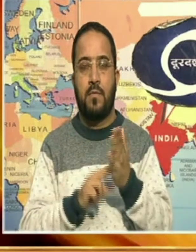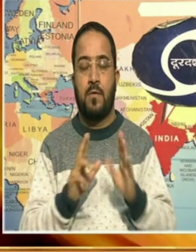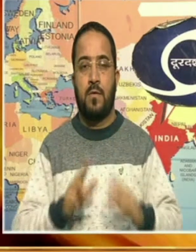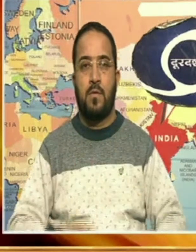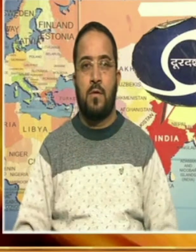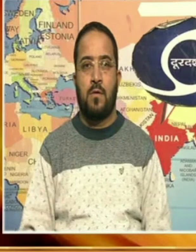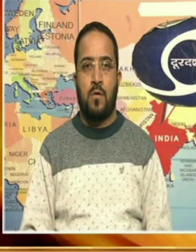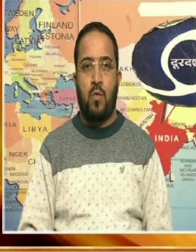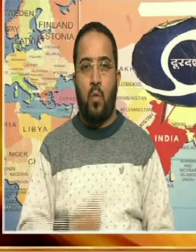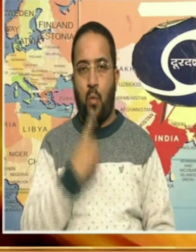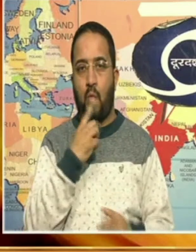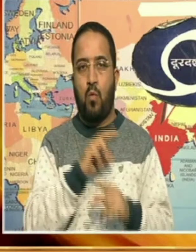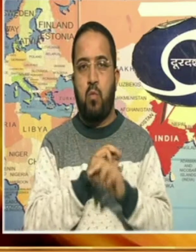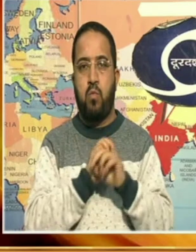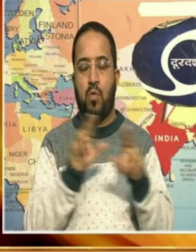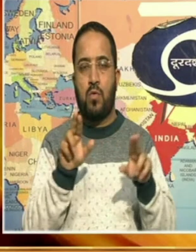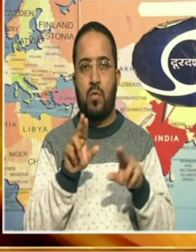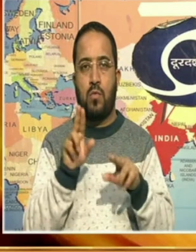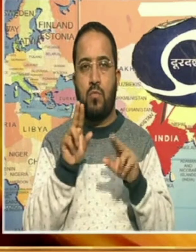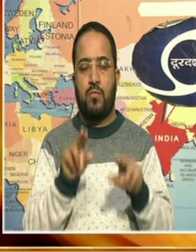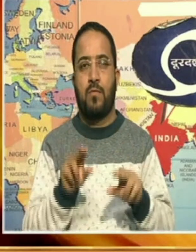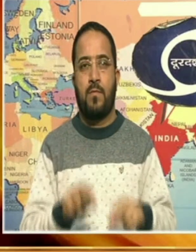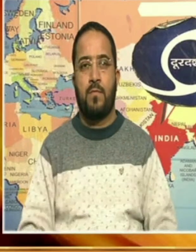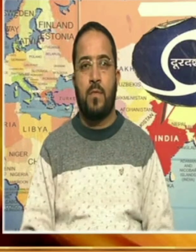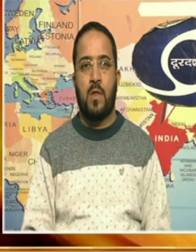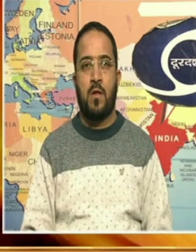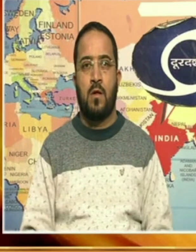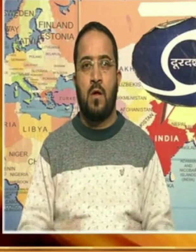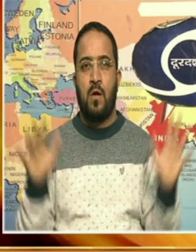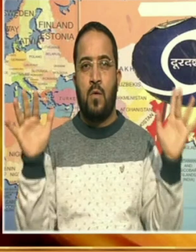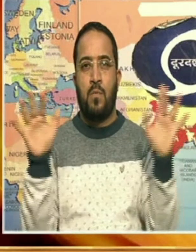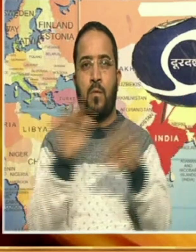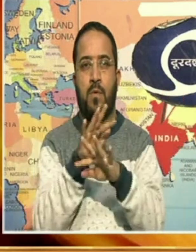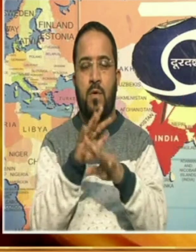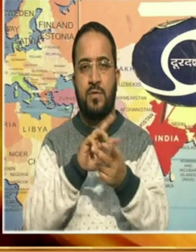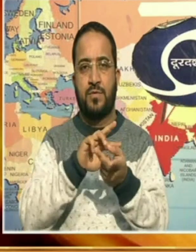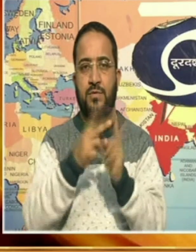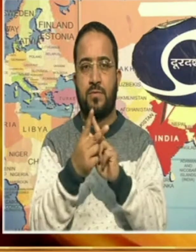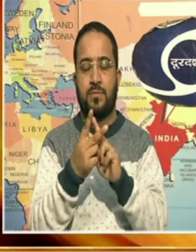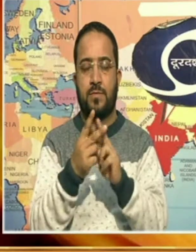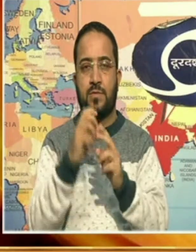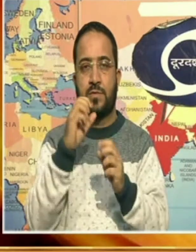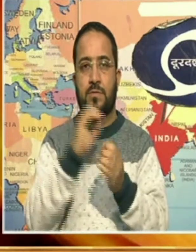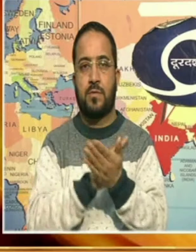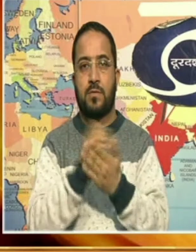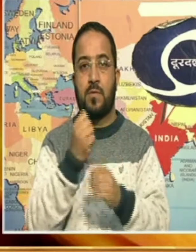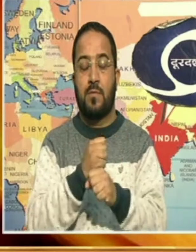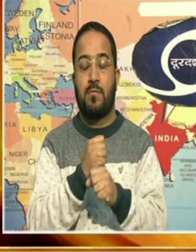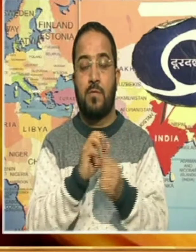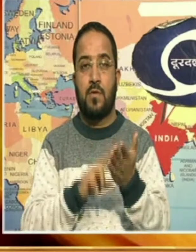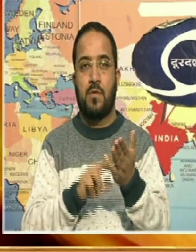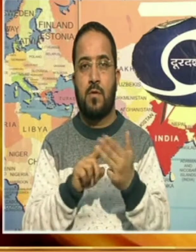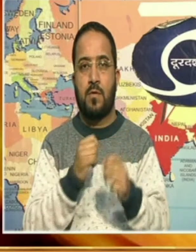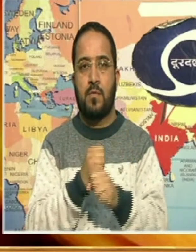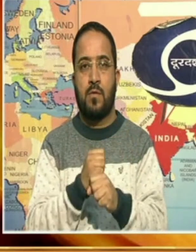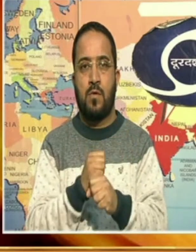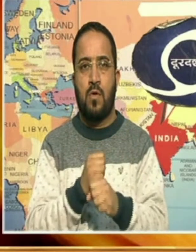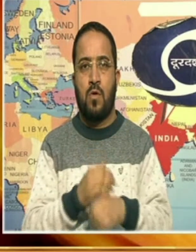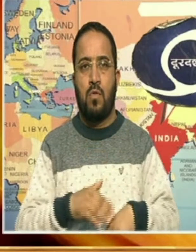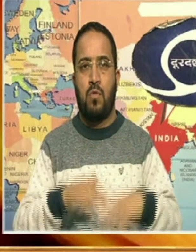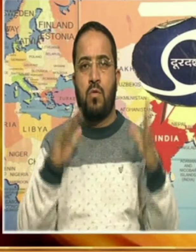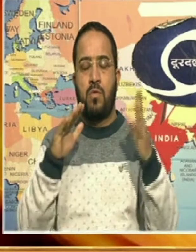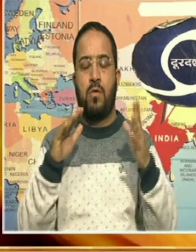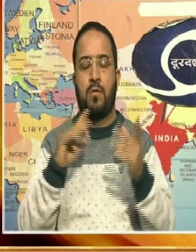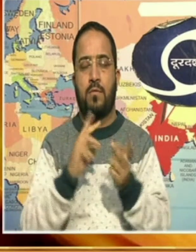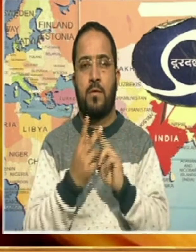زور دیا ہے جو آب و ہوا کی تبدیلی کے مسئلے میں اضافہ کرتے